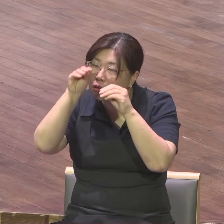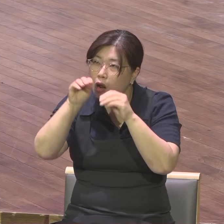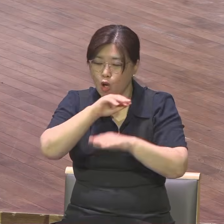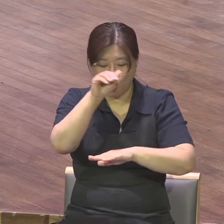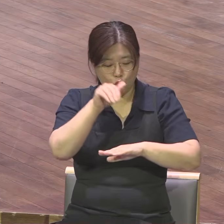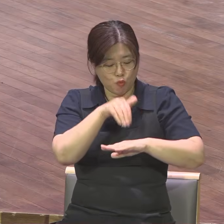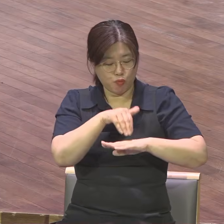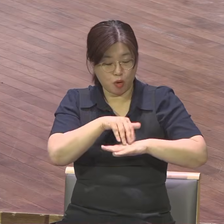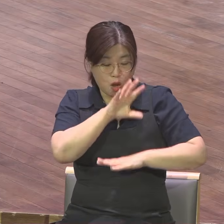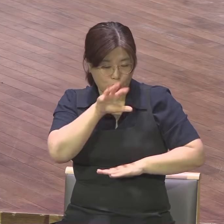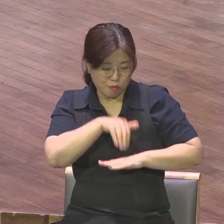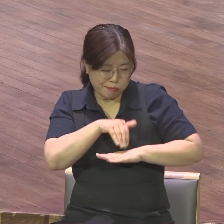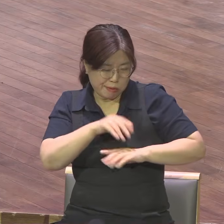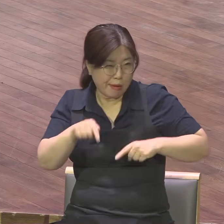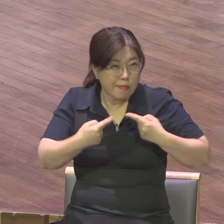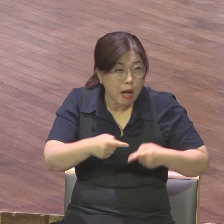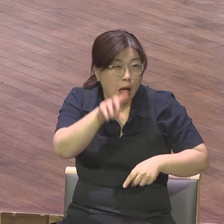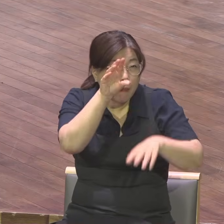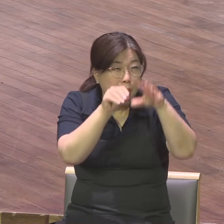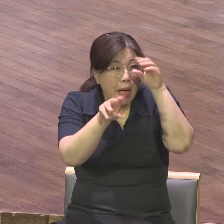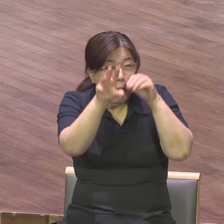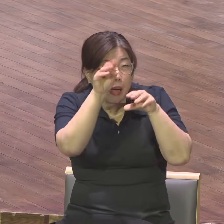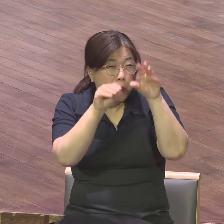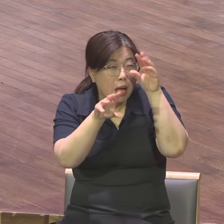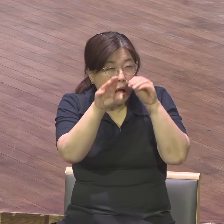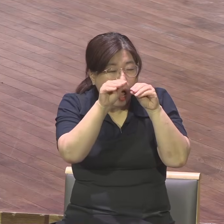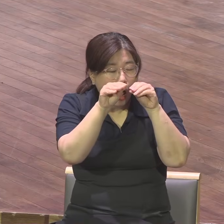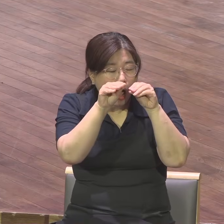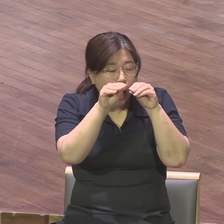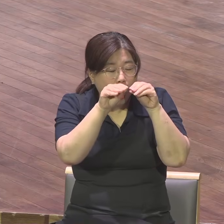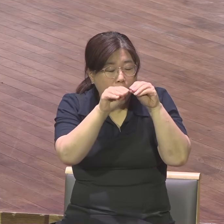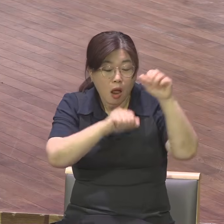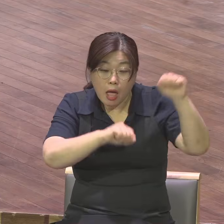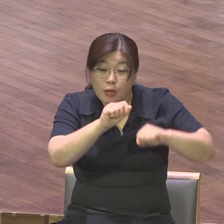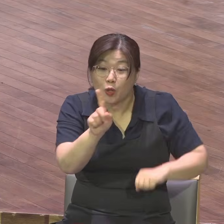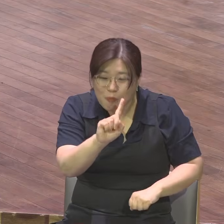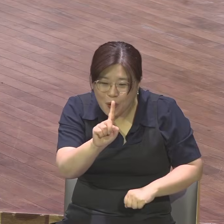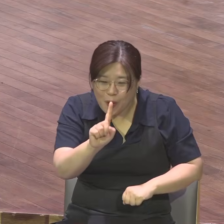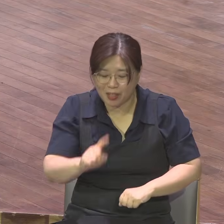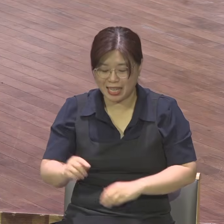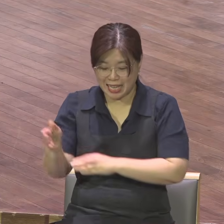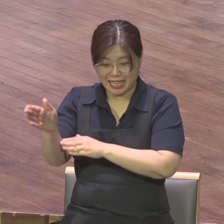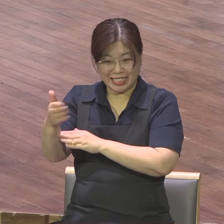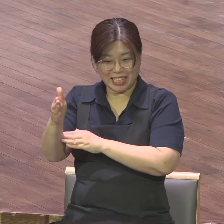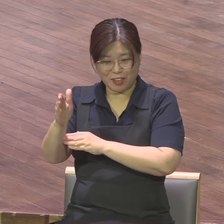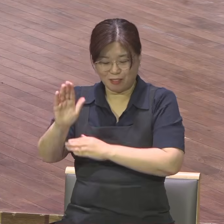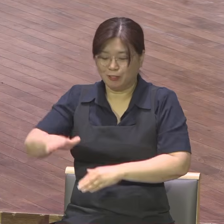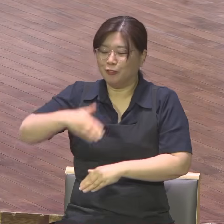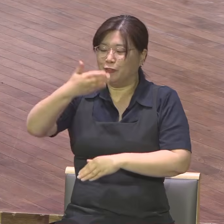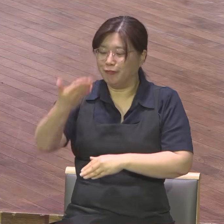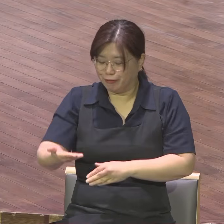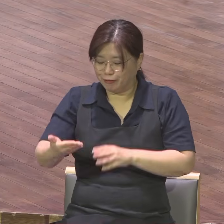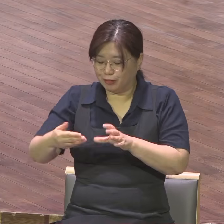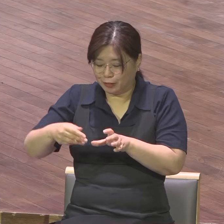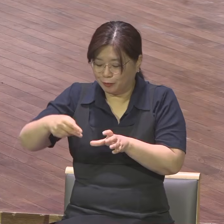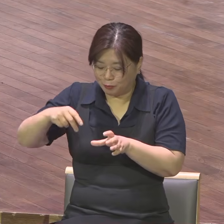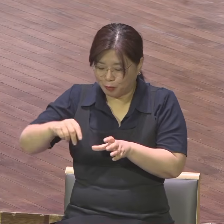마치 생선의 가시를 발라서 먹기 좋게 해놓은 것과 똑같은 거예요.